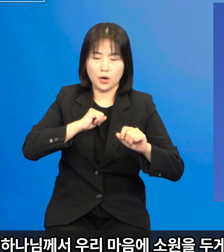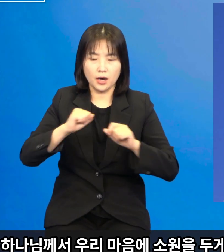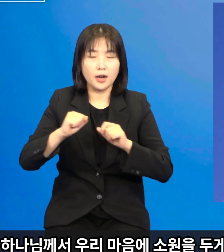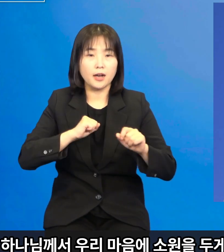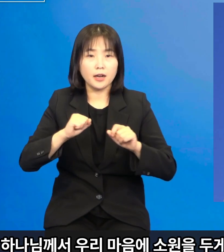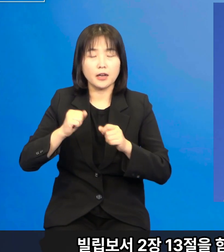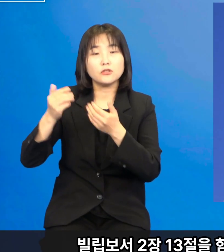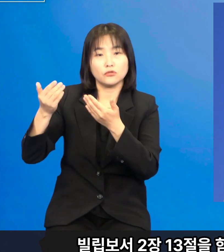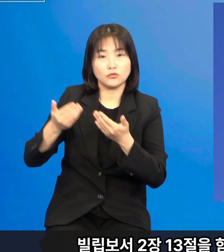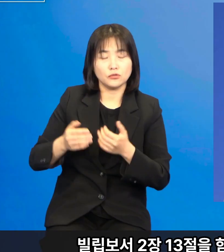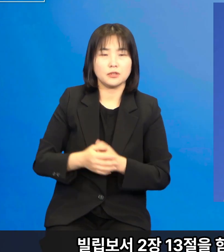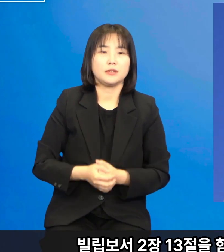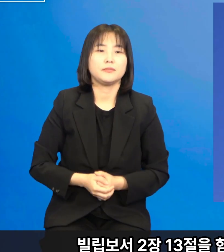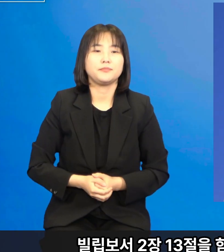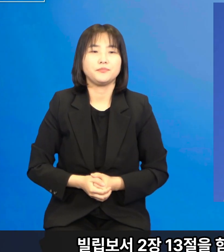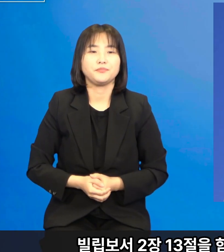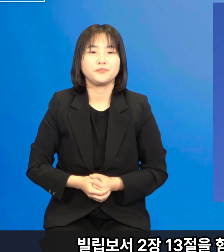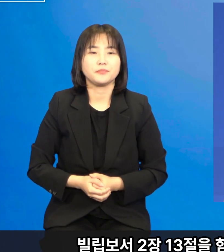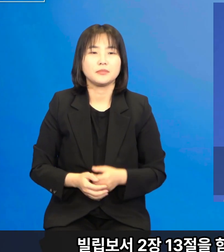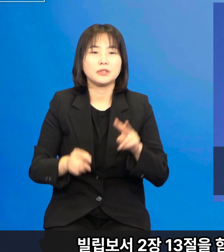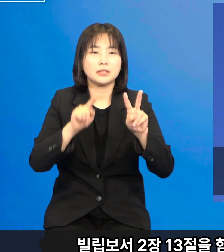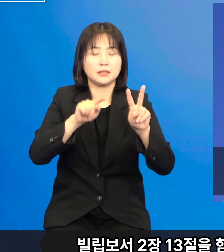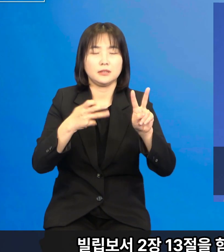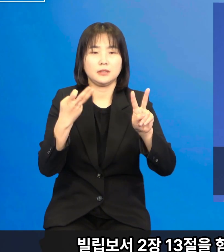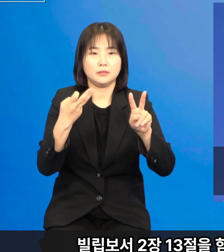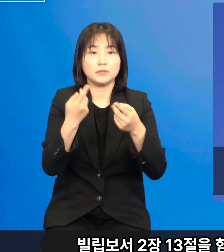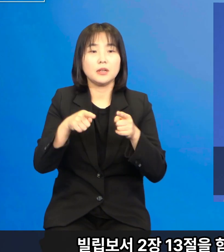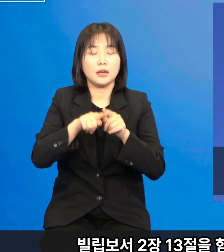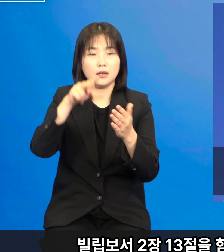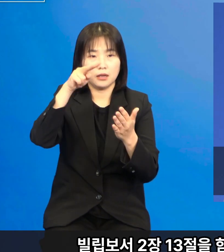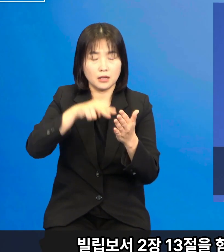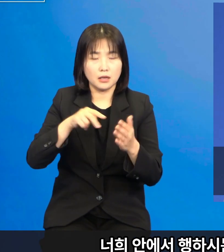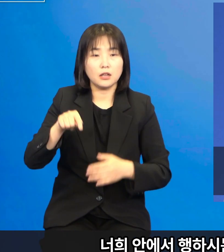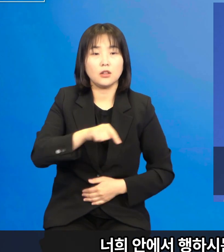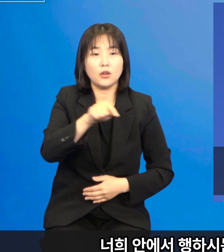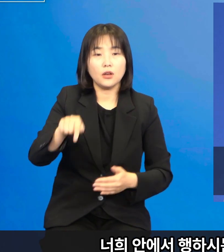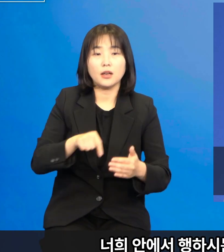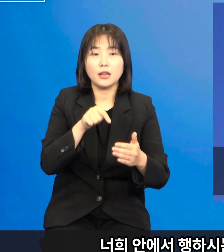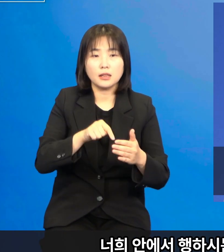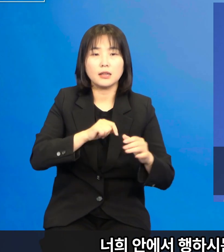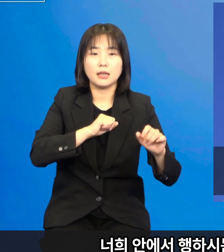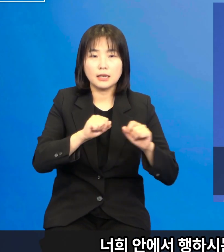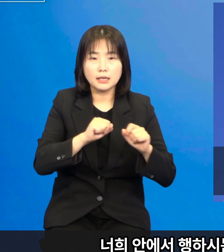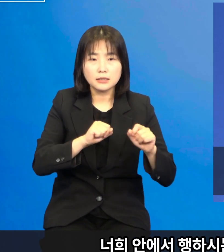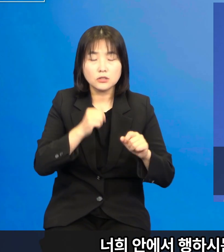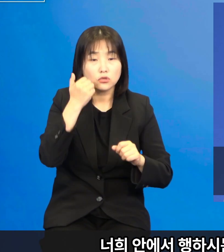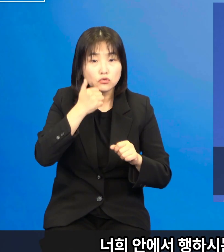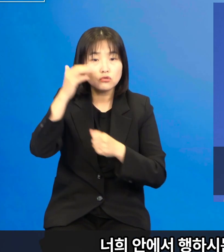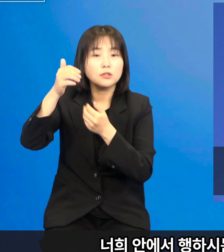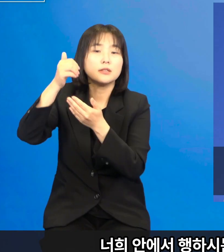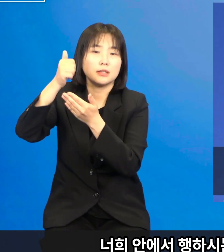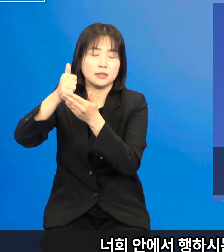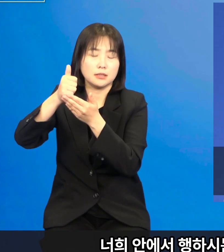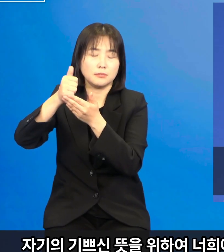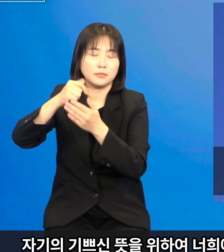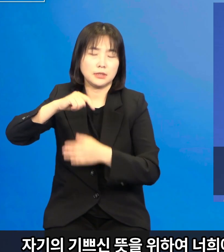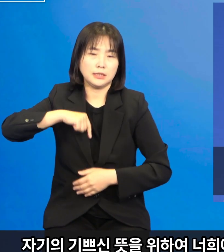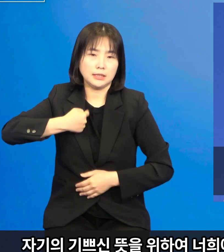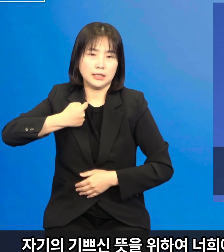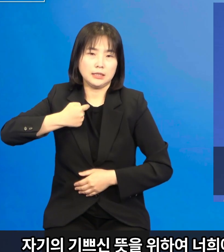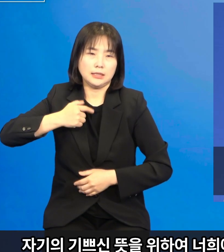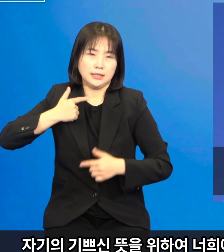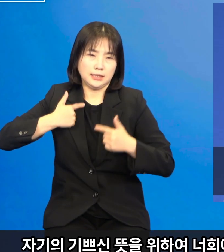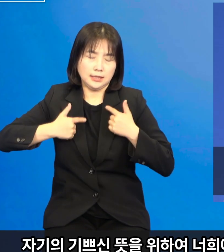하신다고 말씀합니다. 빌립보서 2장 13절을 함께 읽어보겠습니다. 시작. 너희 안에서 행하시는 이는 하나님이시니